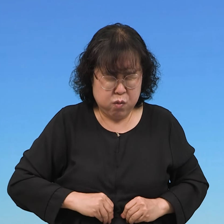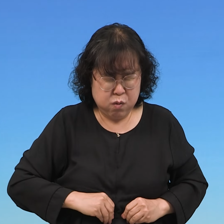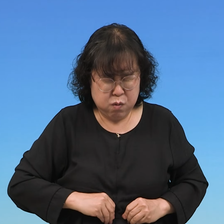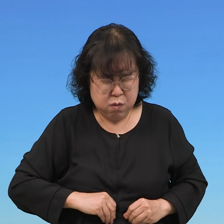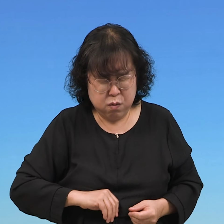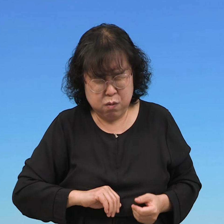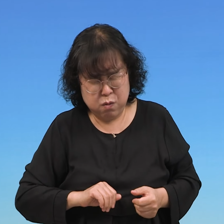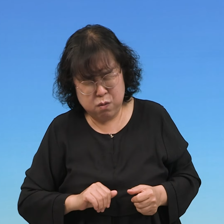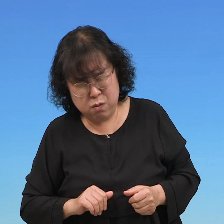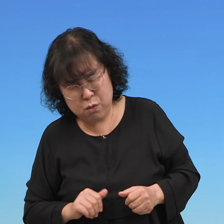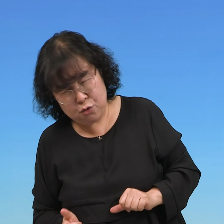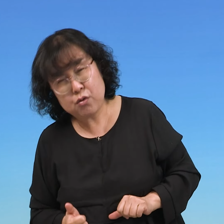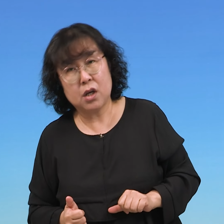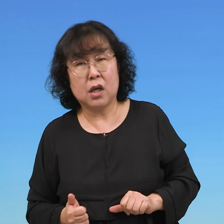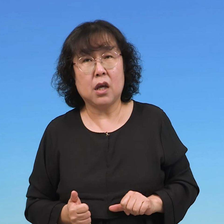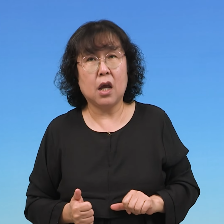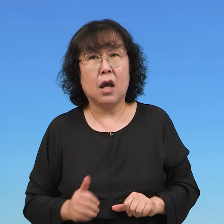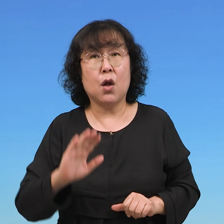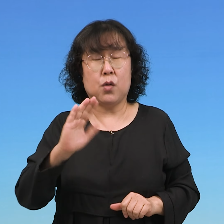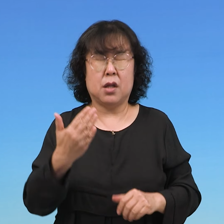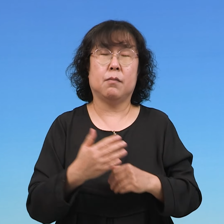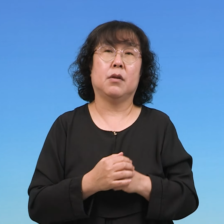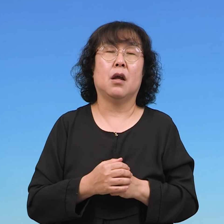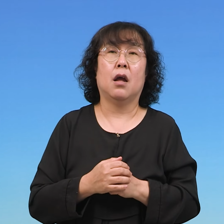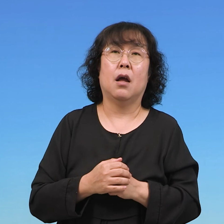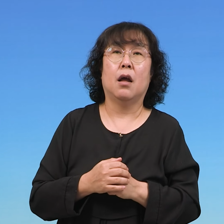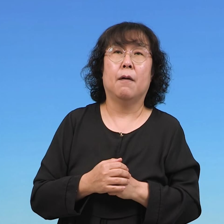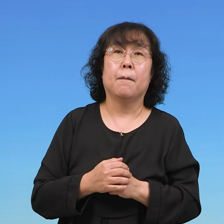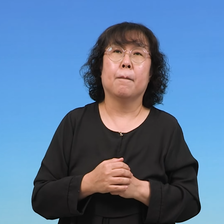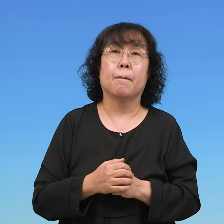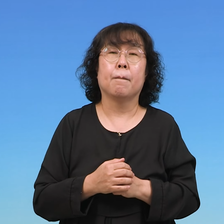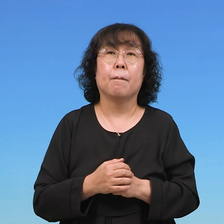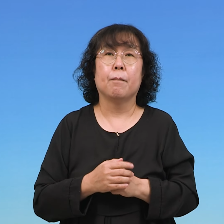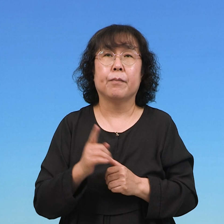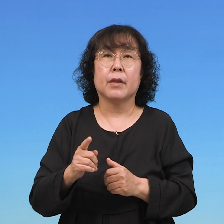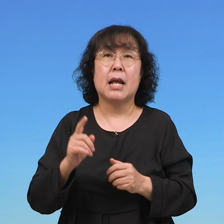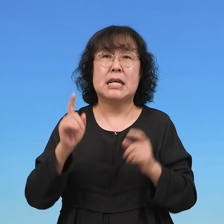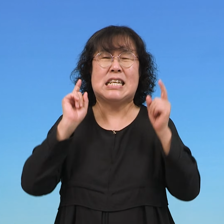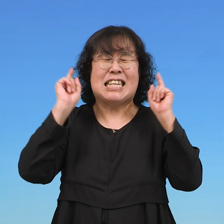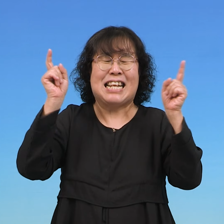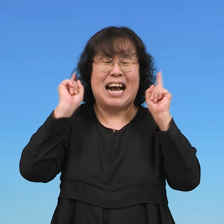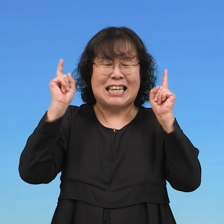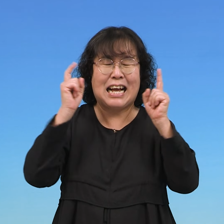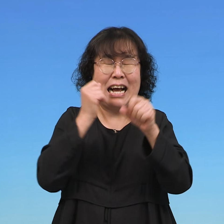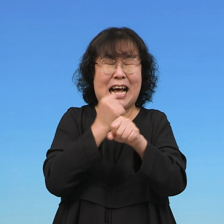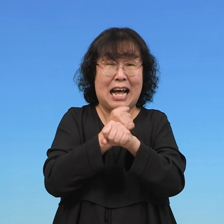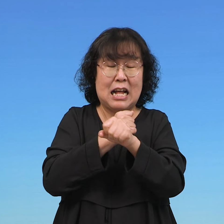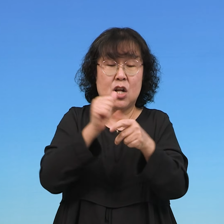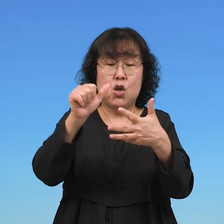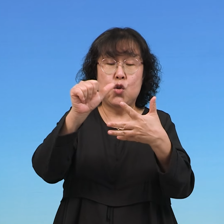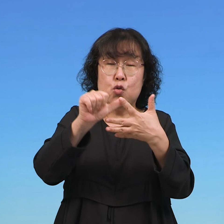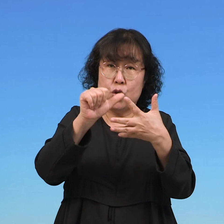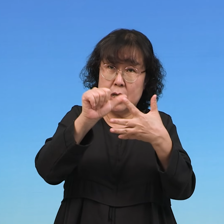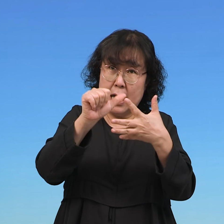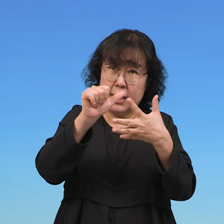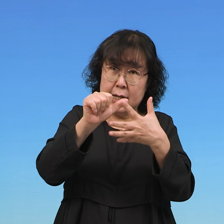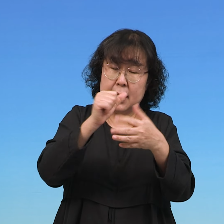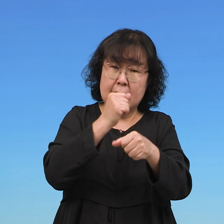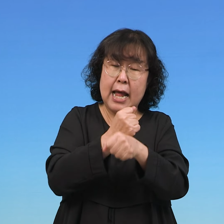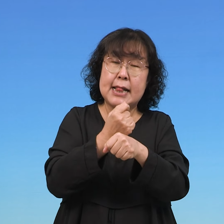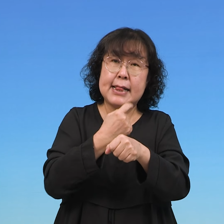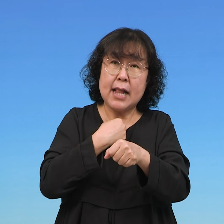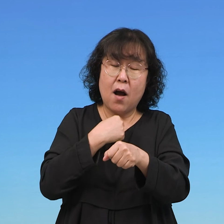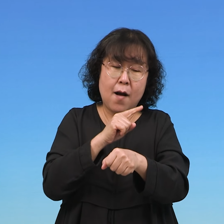죽기 직전까지 간 거예요. 그랬을 때 이 탕자가 한 둘째 아들이